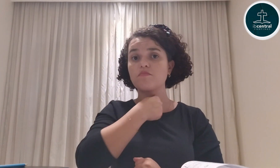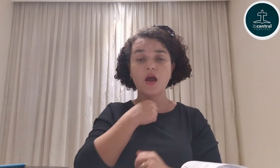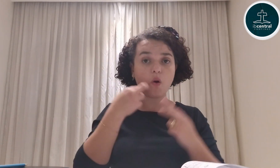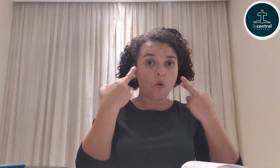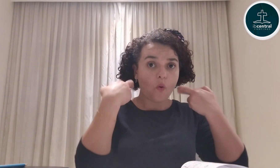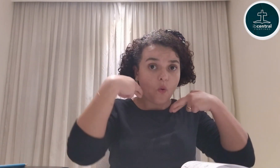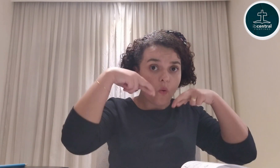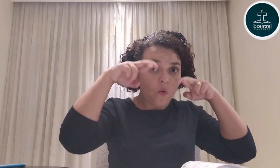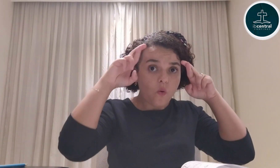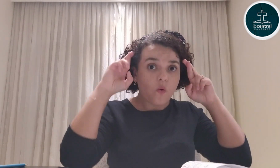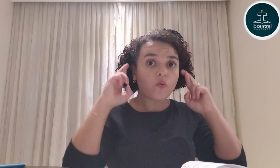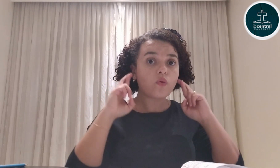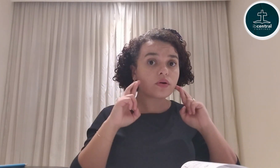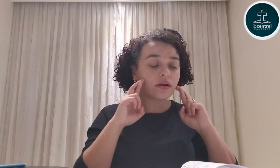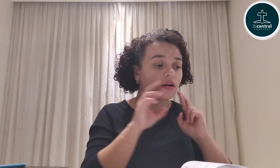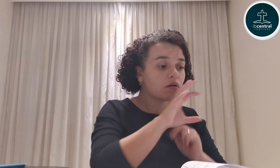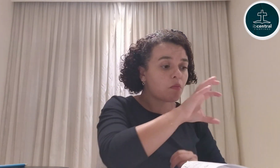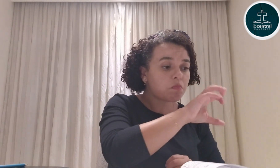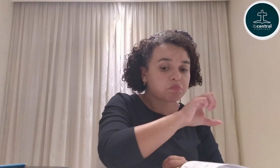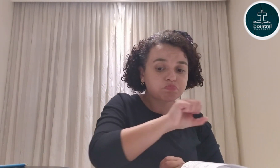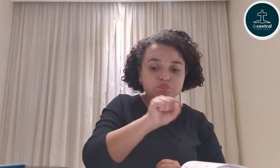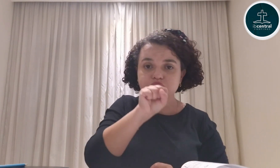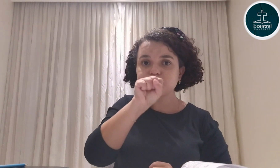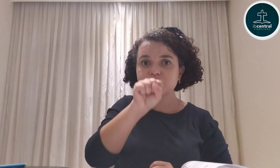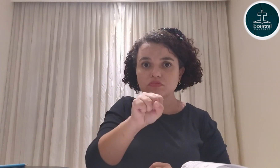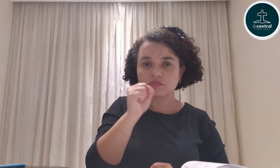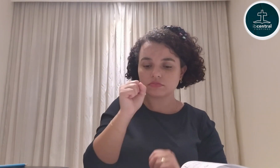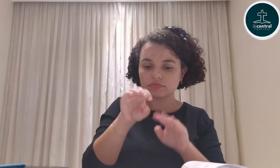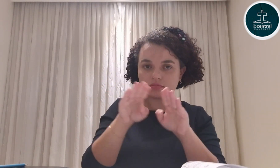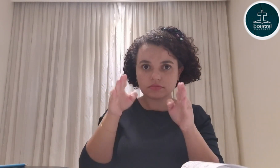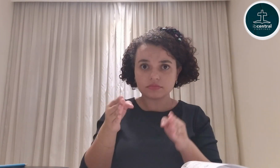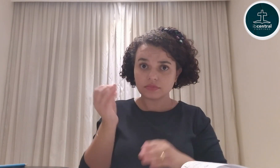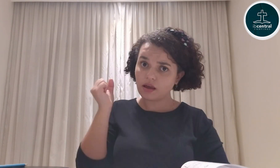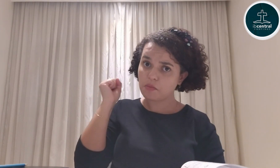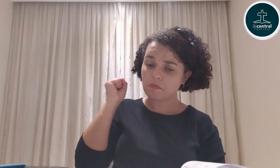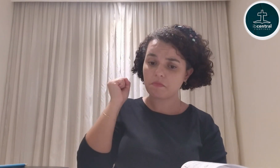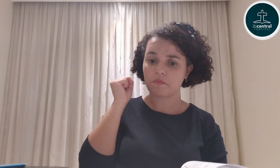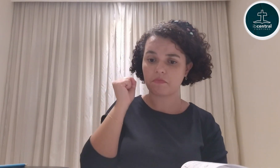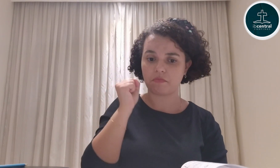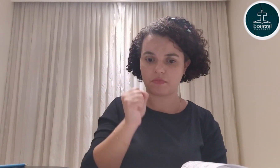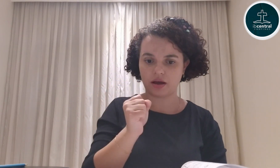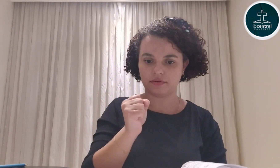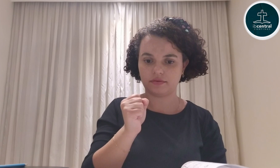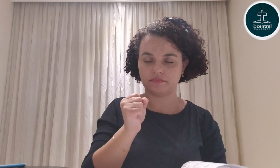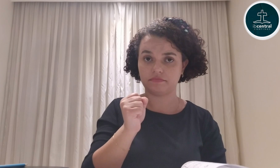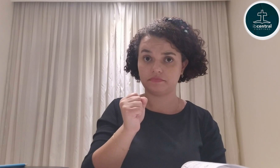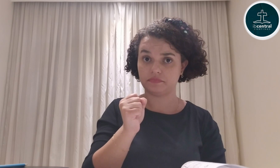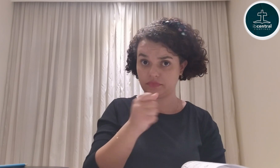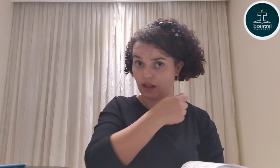Então, Deus havia mandado e Abel obedece. Ele então pega um